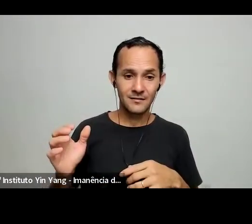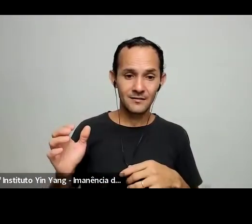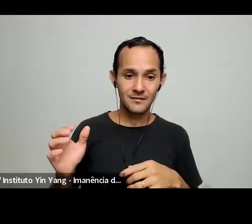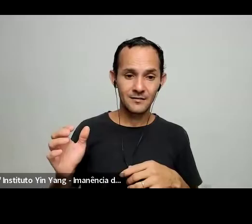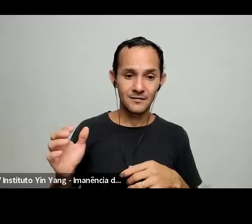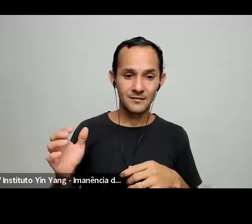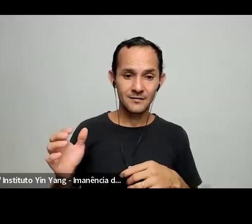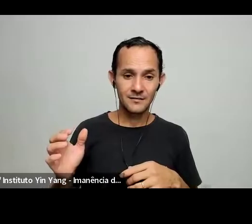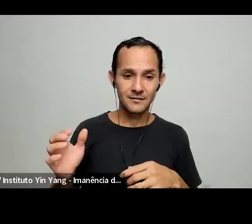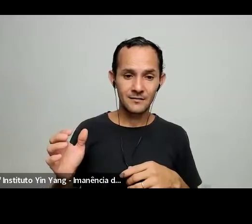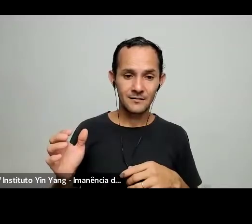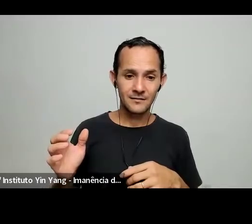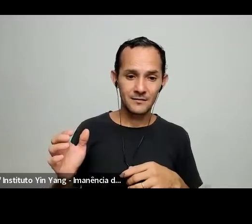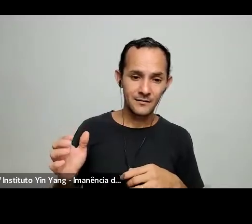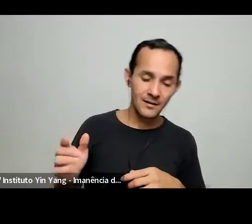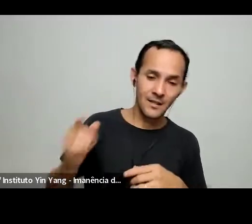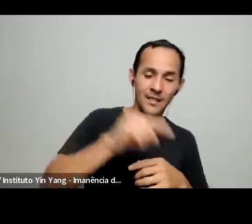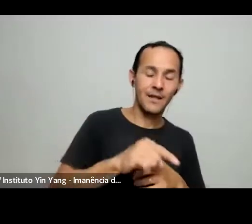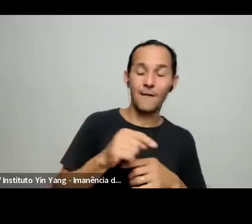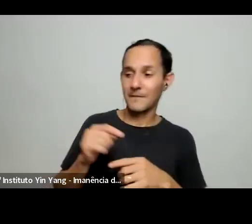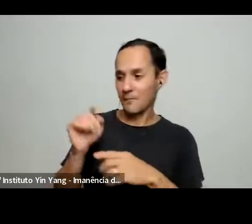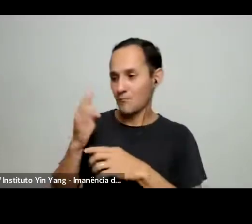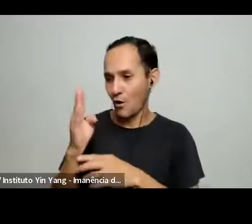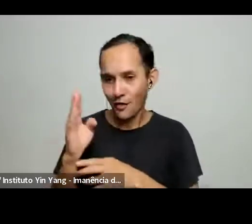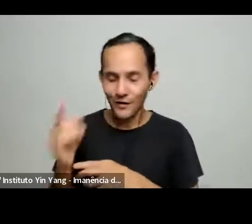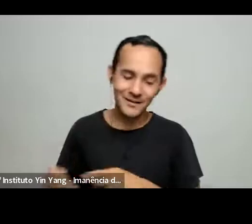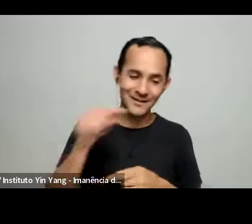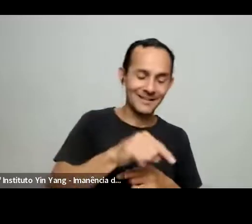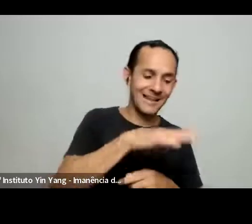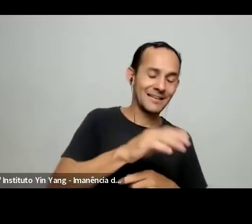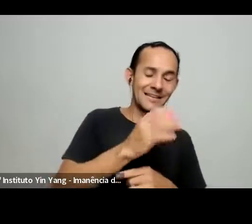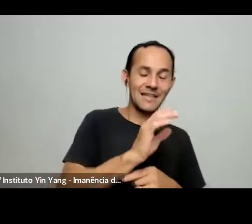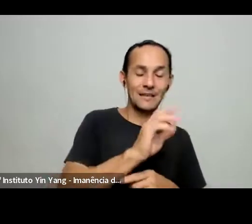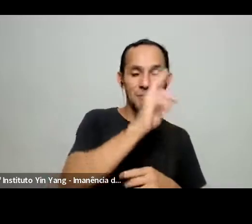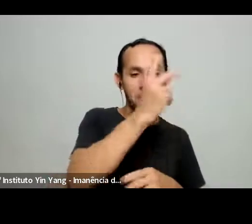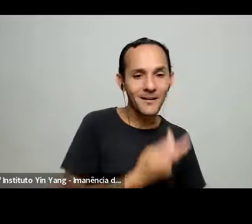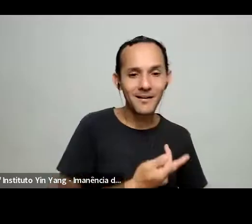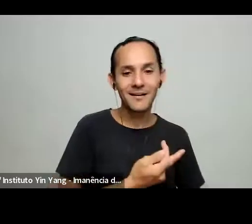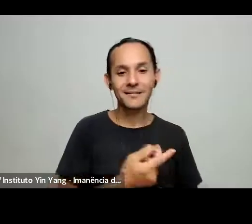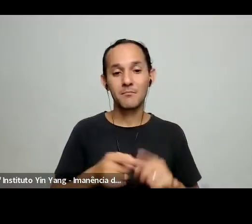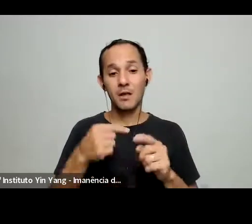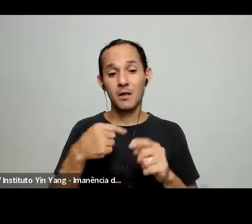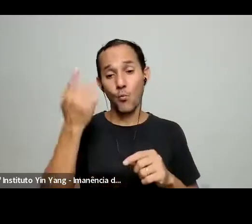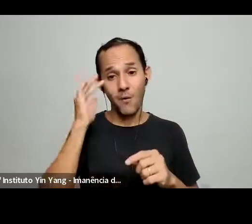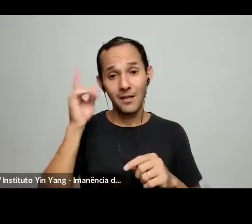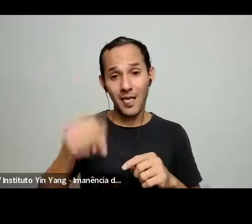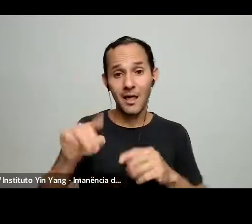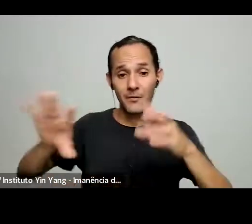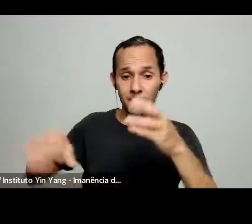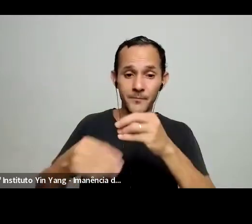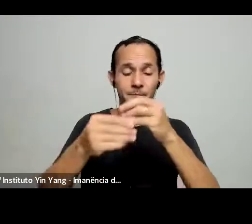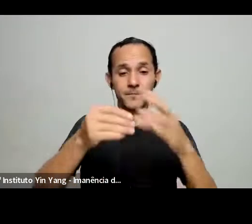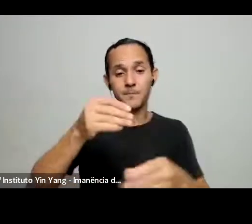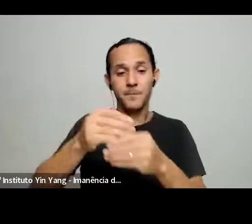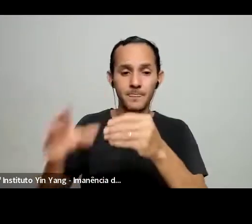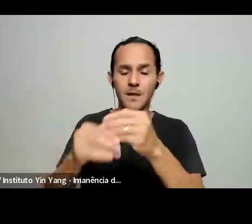assim, biológicas, né, da área de biológicas, a outra mais das ciências humanas. Eu acho que isso vai ser uma complementariedade, mas